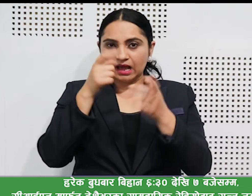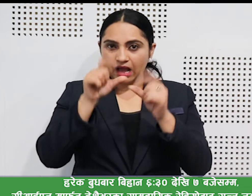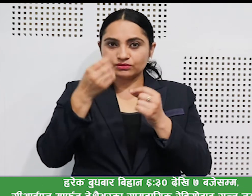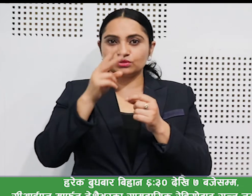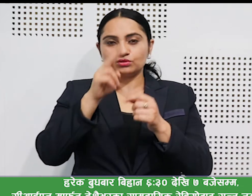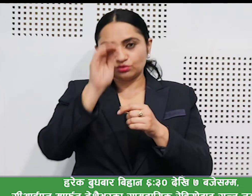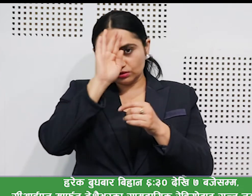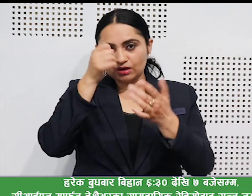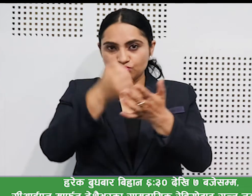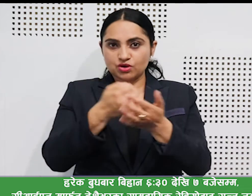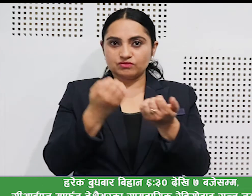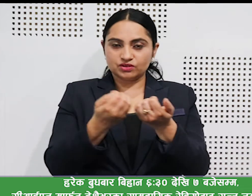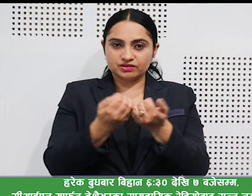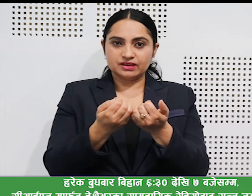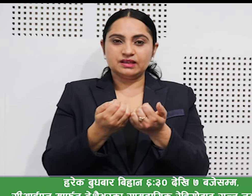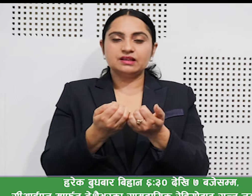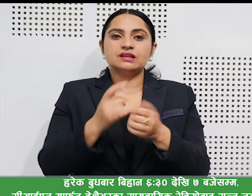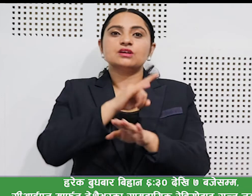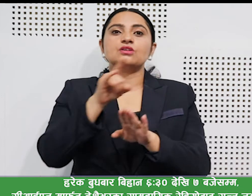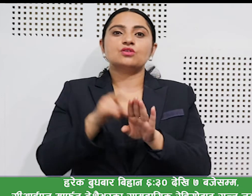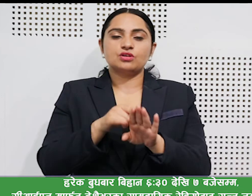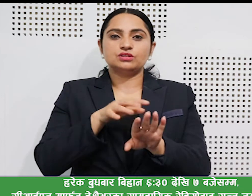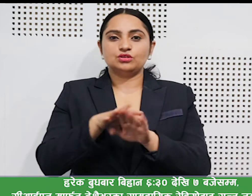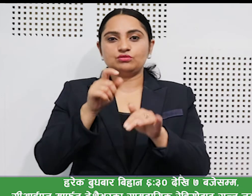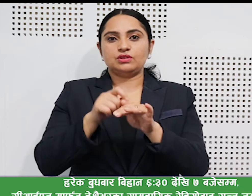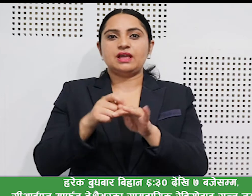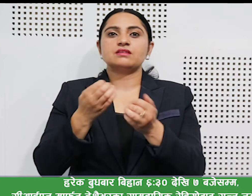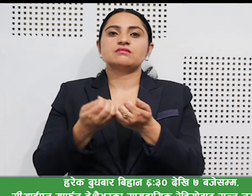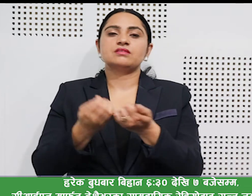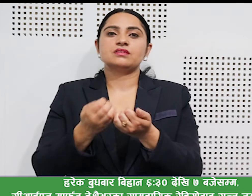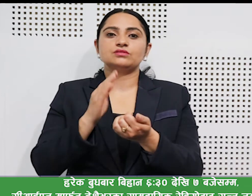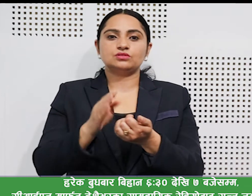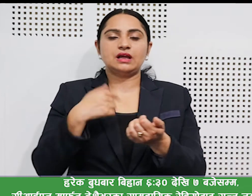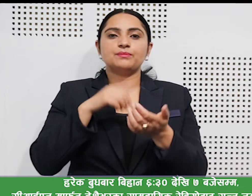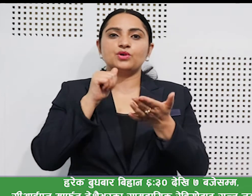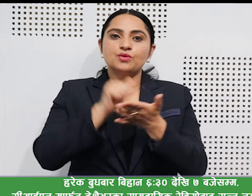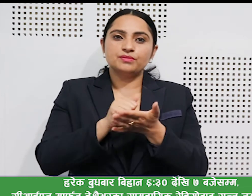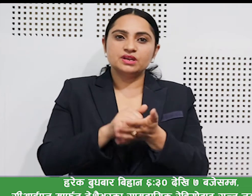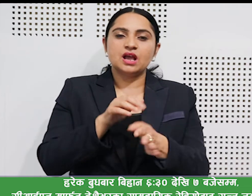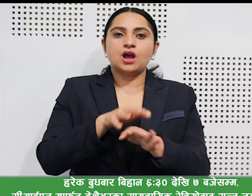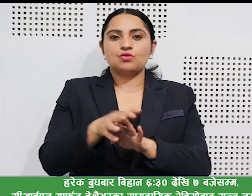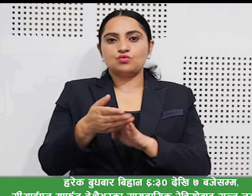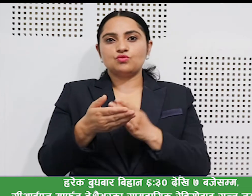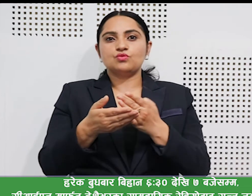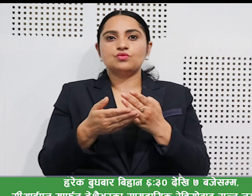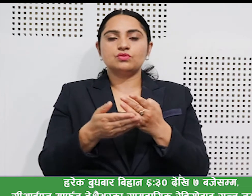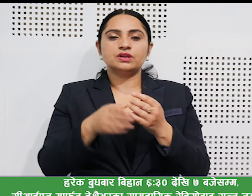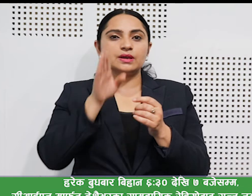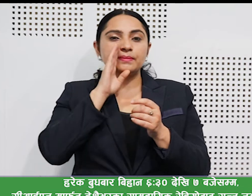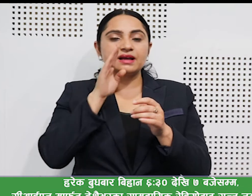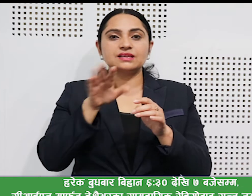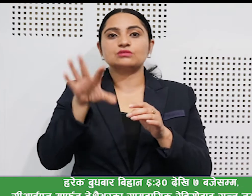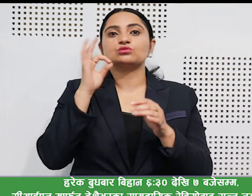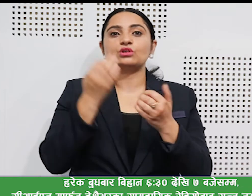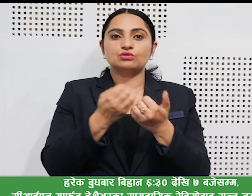चाहिँ पुर्याउने गरी हामीले सञ्चारका रणनीतिहरू तय गर्ने, त्यही अनुसार हाम्रा मिडियाहरू चुज गर्ने, भाषाहरू छनौट गर्ने,